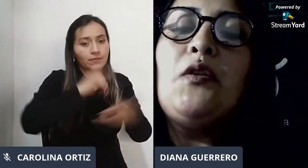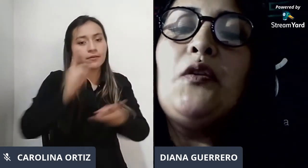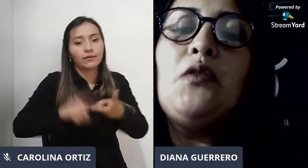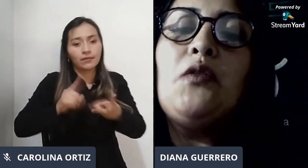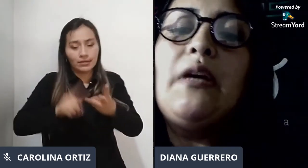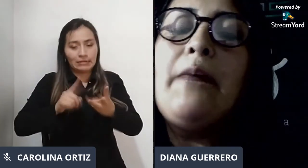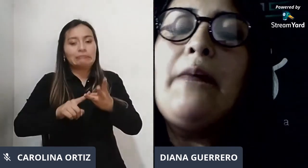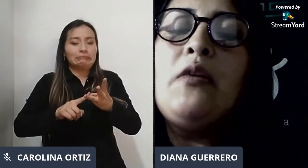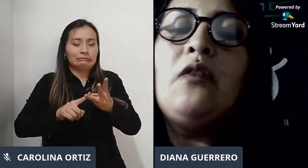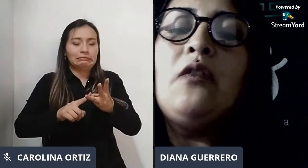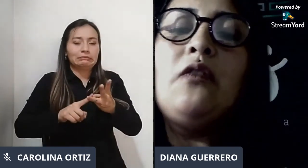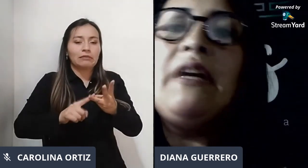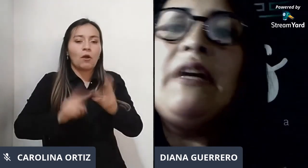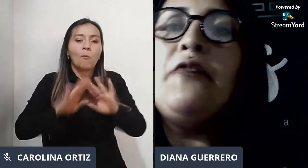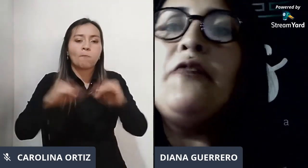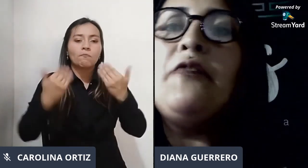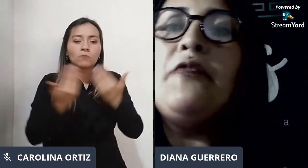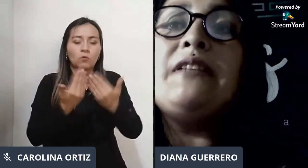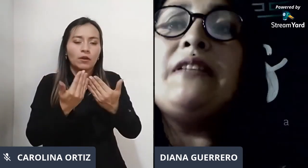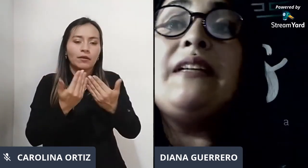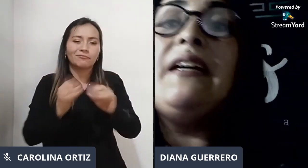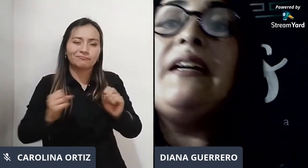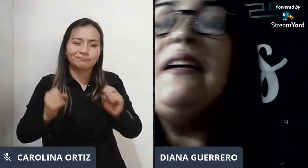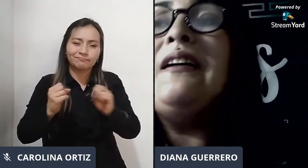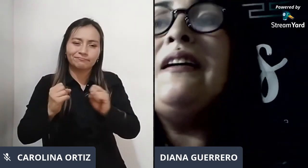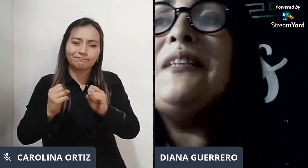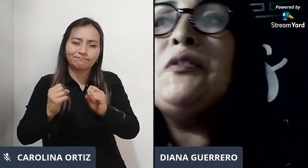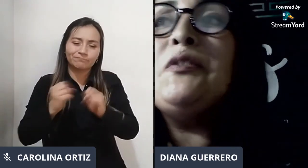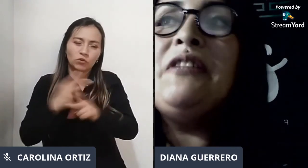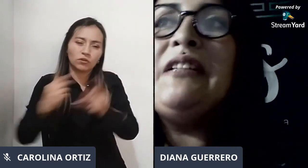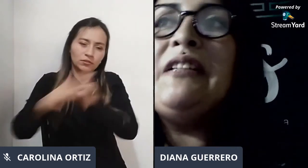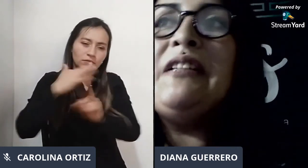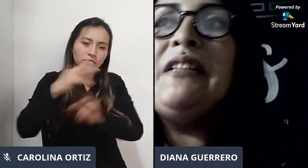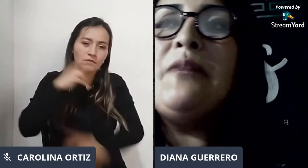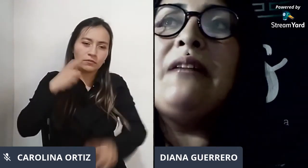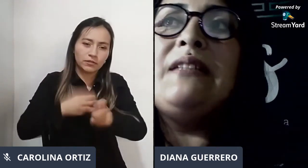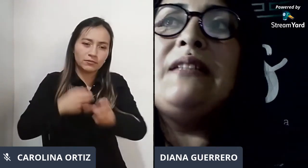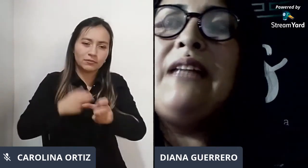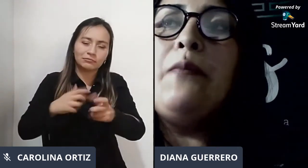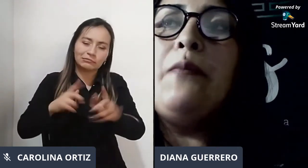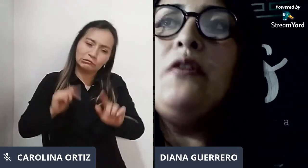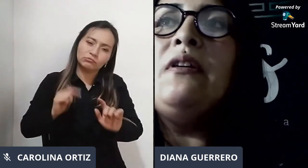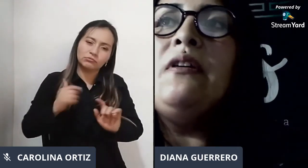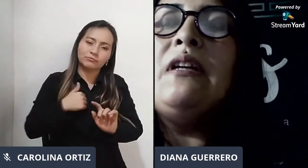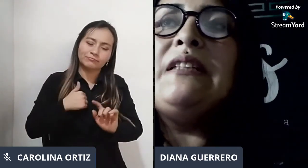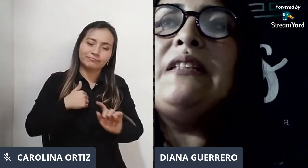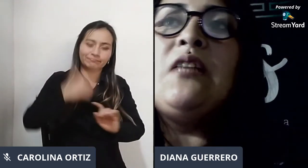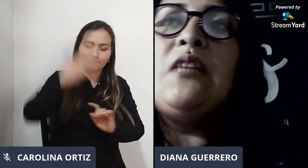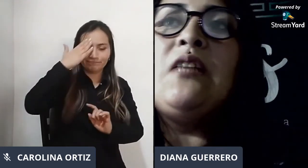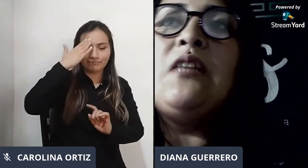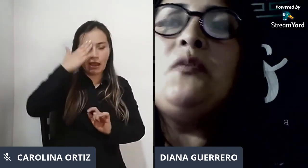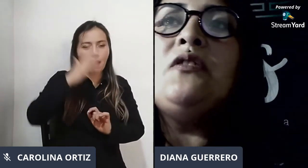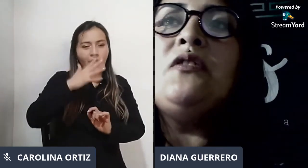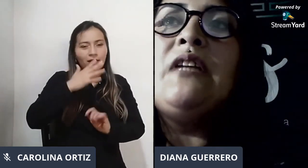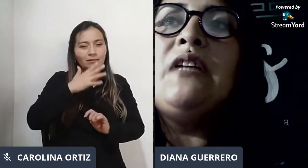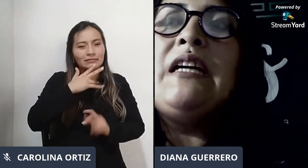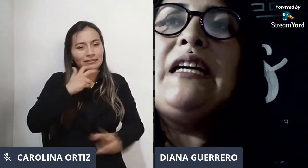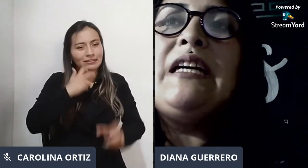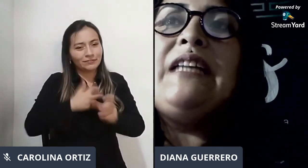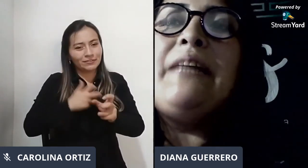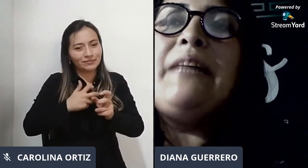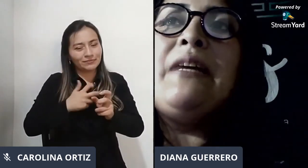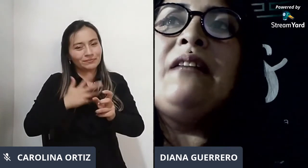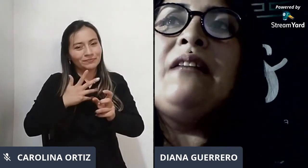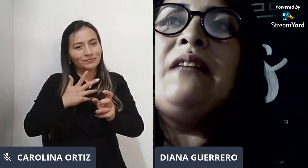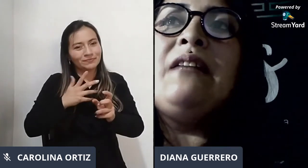apuesto con todo el amor y con toda la fuerza, porque sé que es posible transformar desde el amor, desde lo que somos